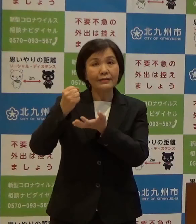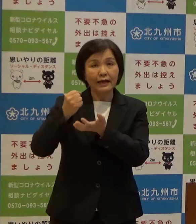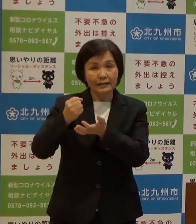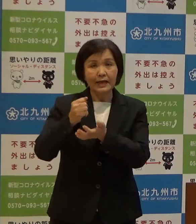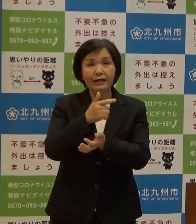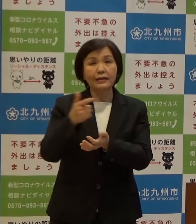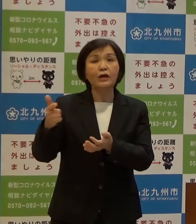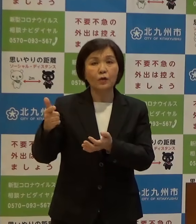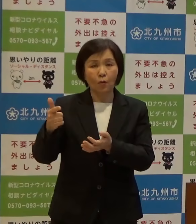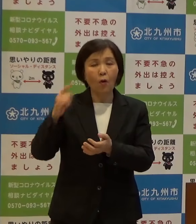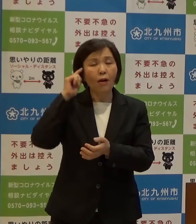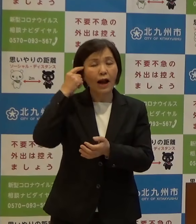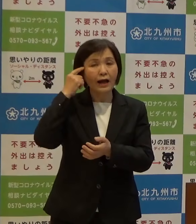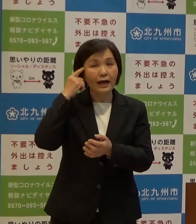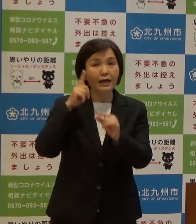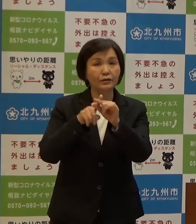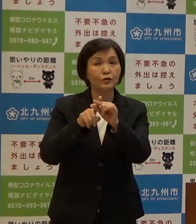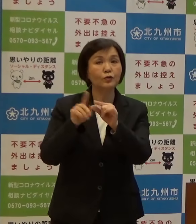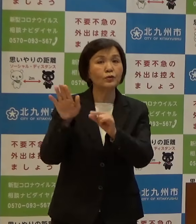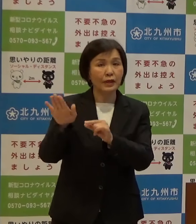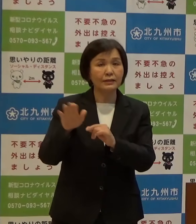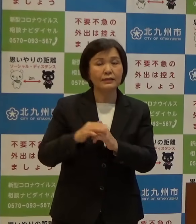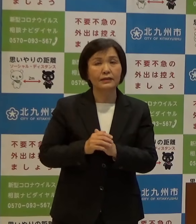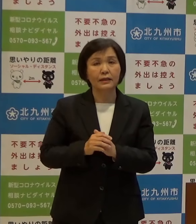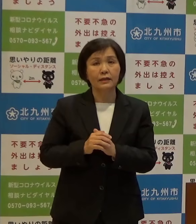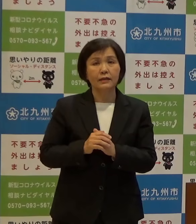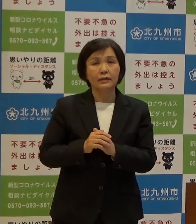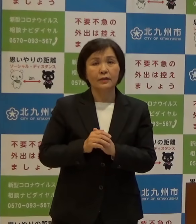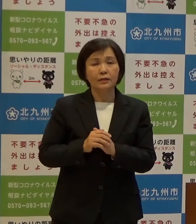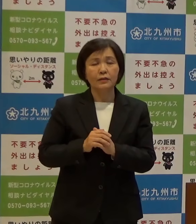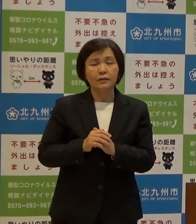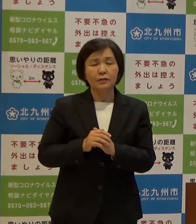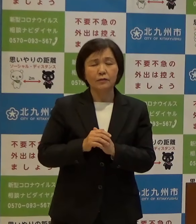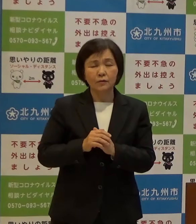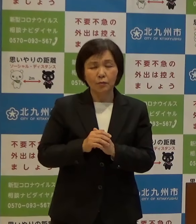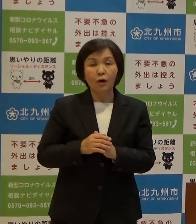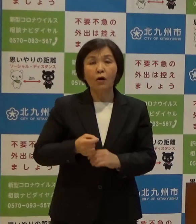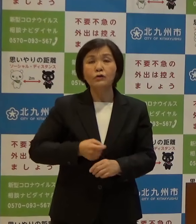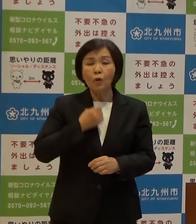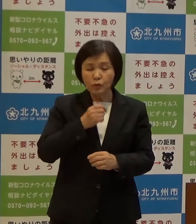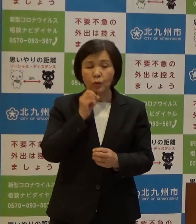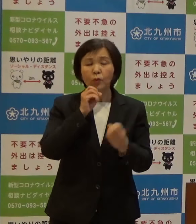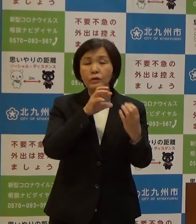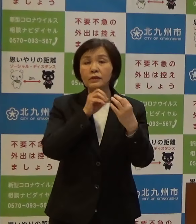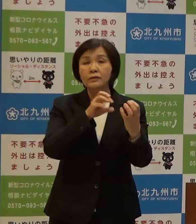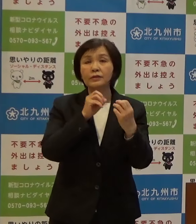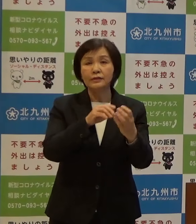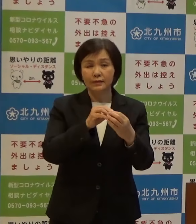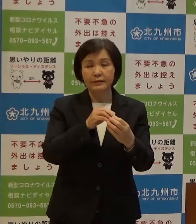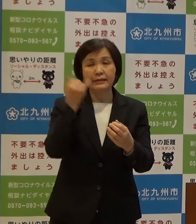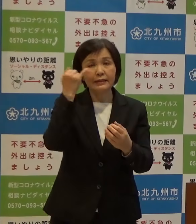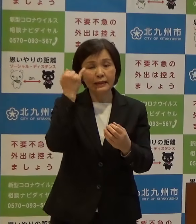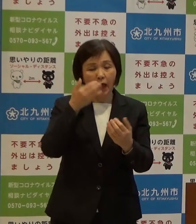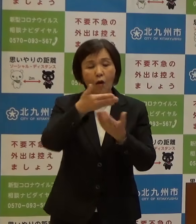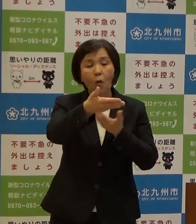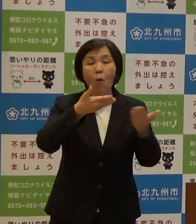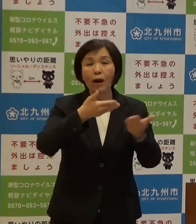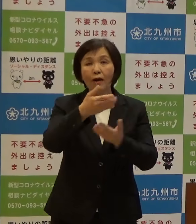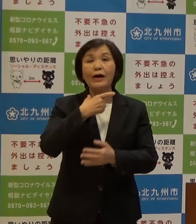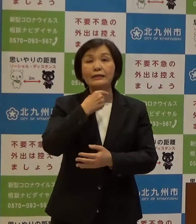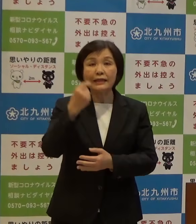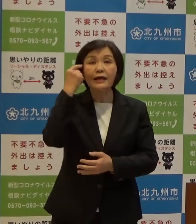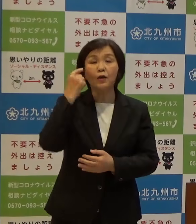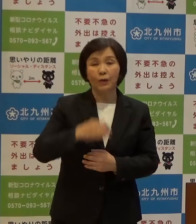ことを言っている考えているわけなんですが、率直に意見交換をしたいと思います。そしてできる協力をお願いしたいと思っております